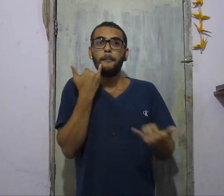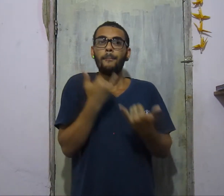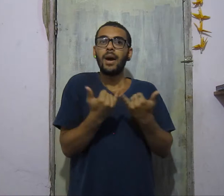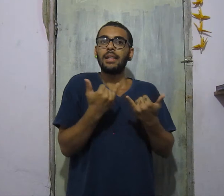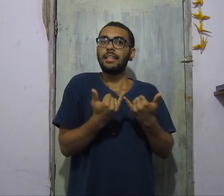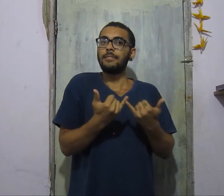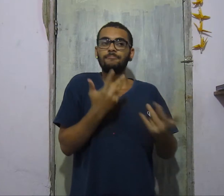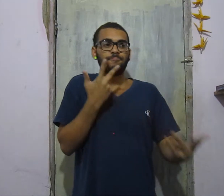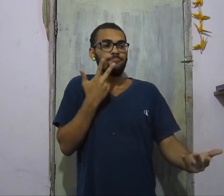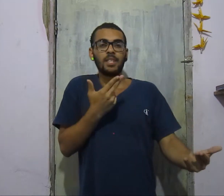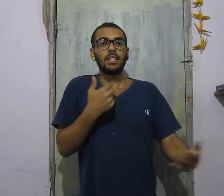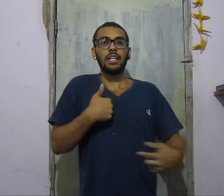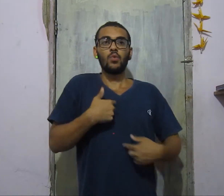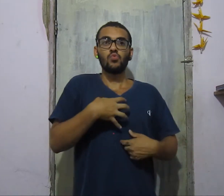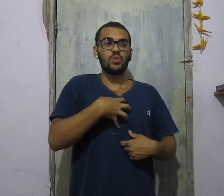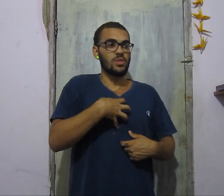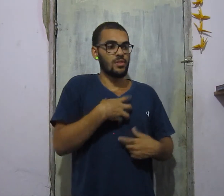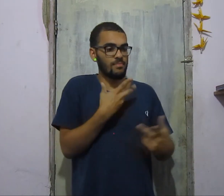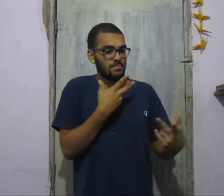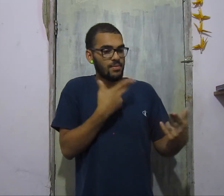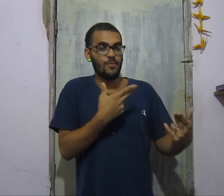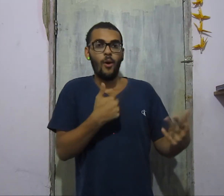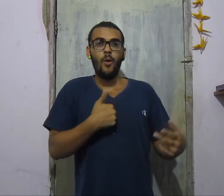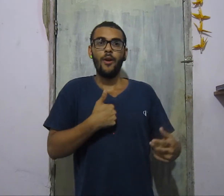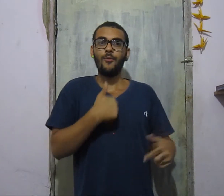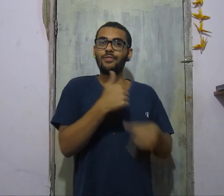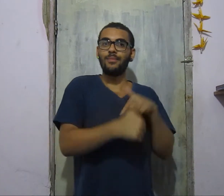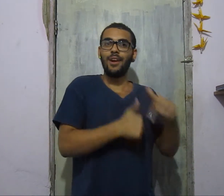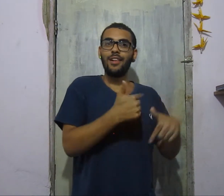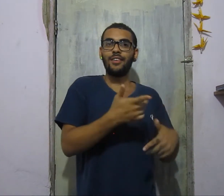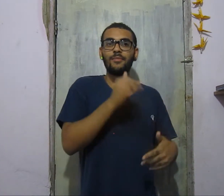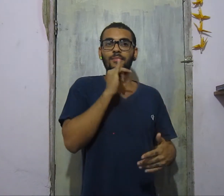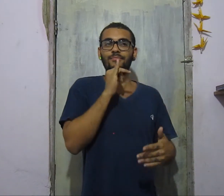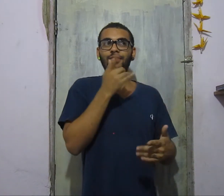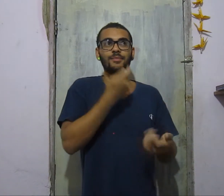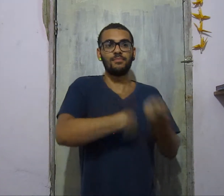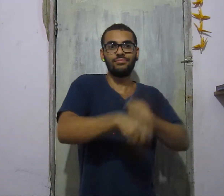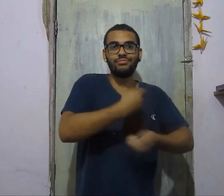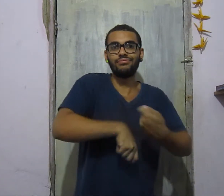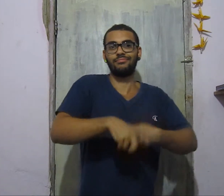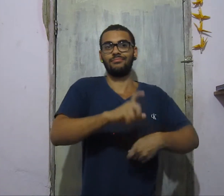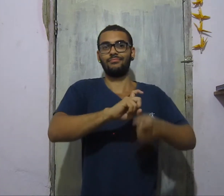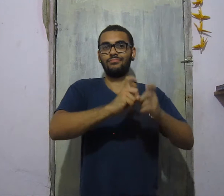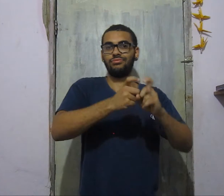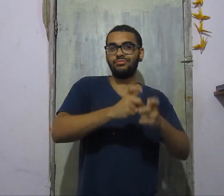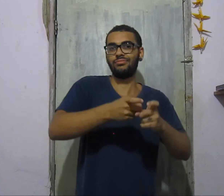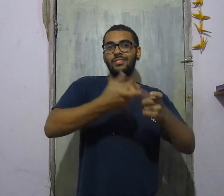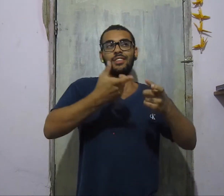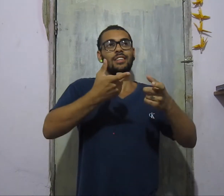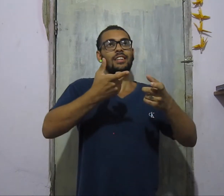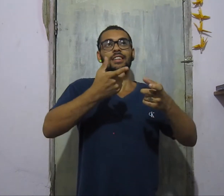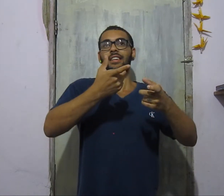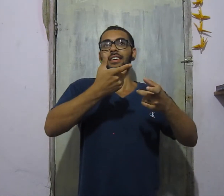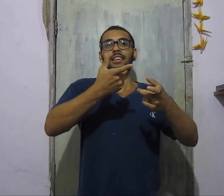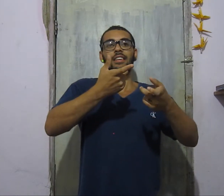faz com que você se sinta dentro da história e você se sente como se estivesse na área de negócios, nessa